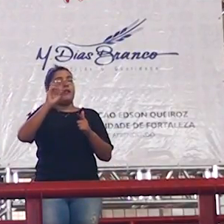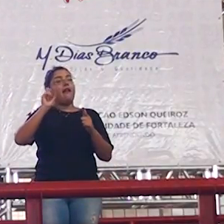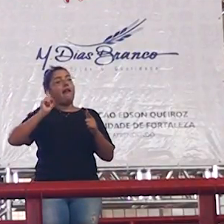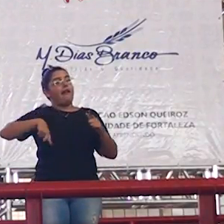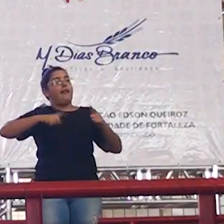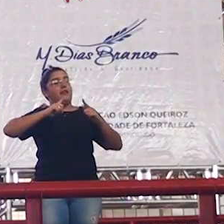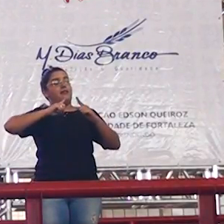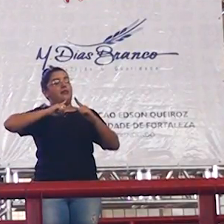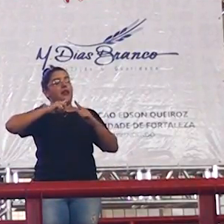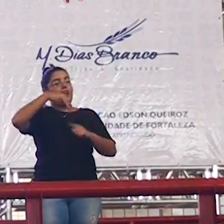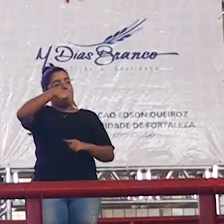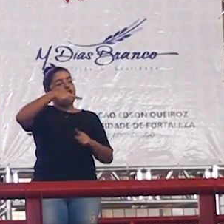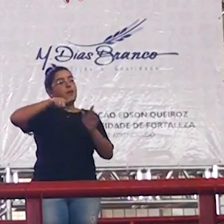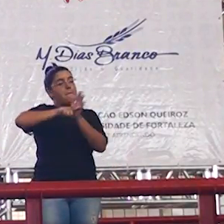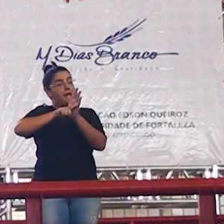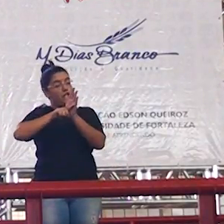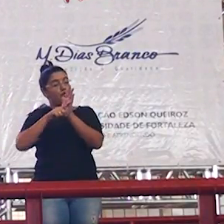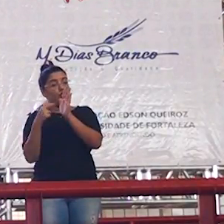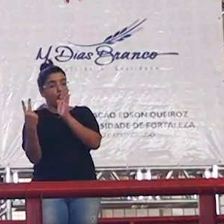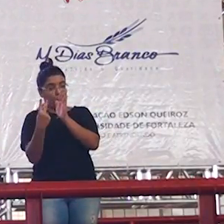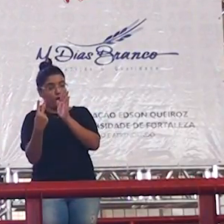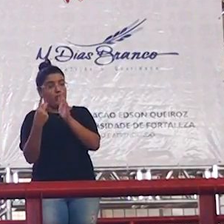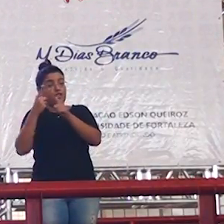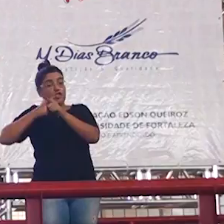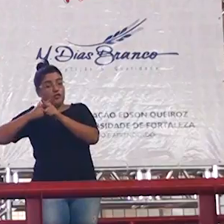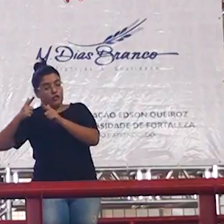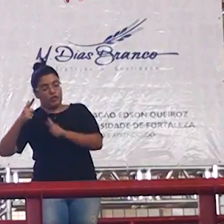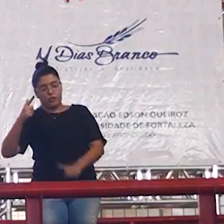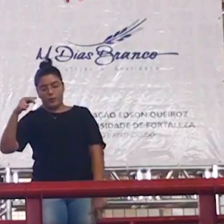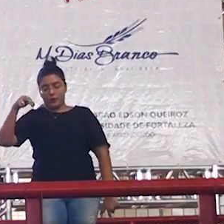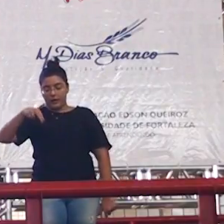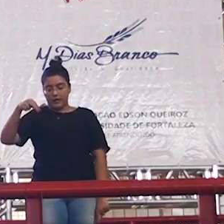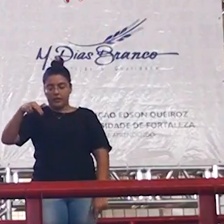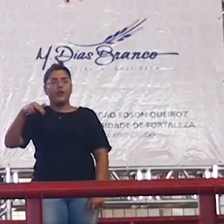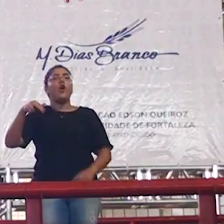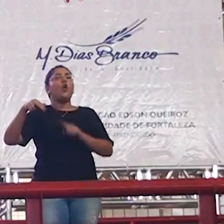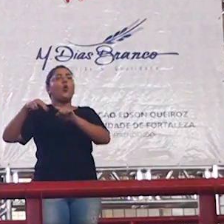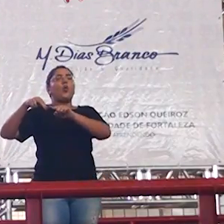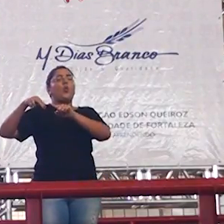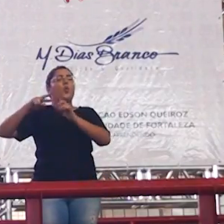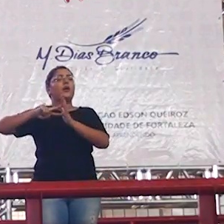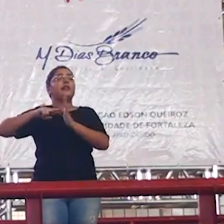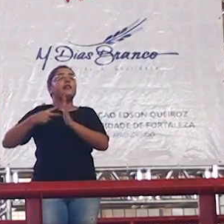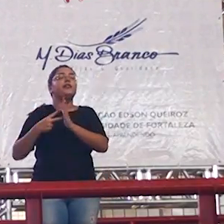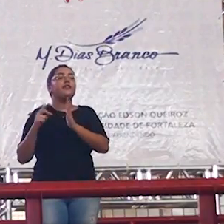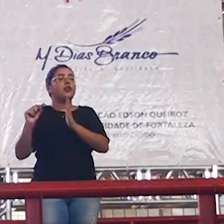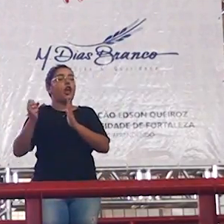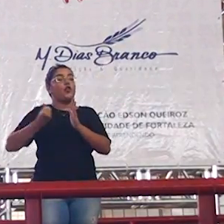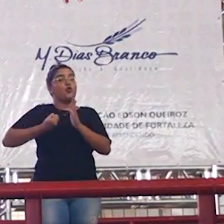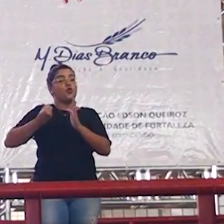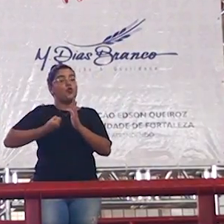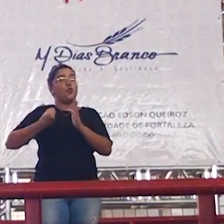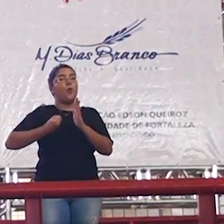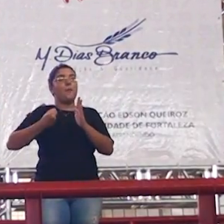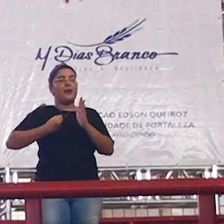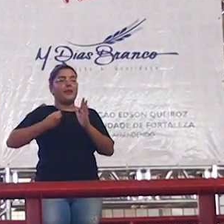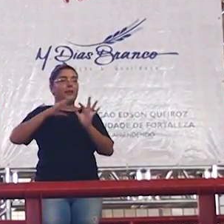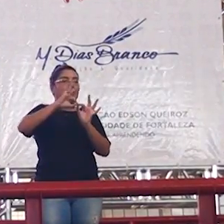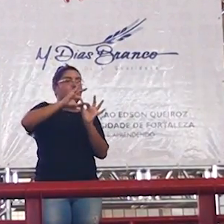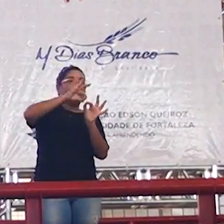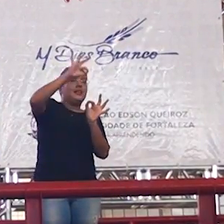2, dividido por n. Quem seria esse n? Seria o número de lados